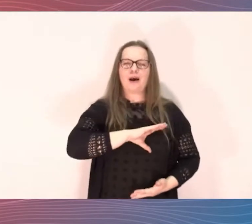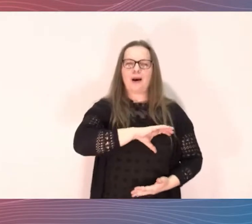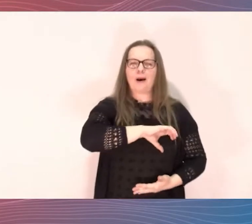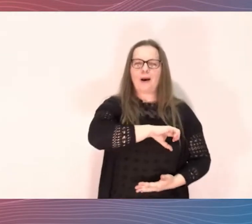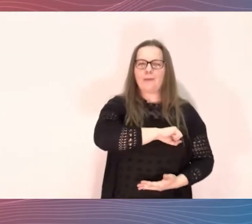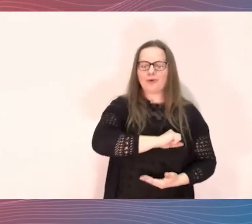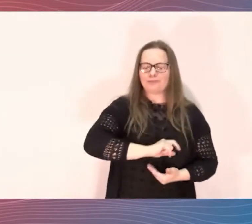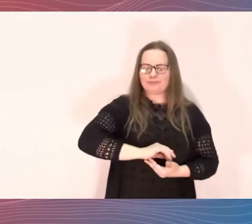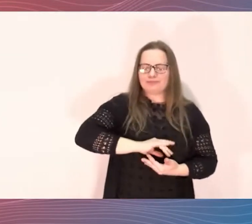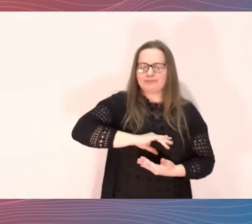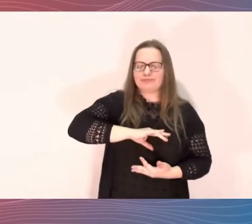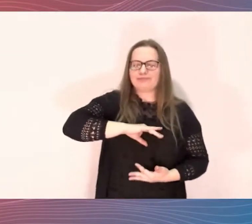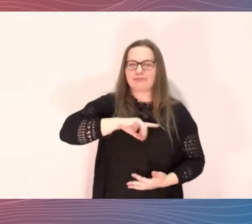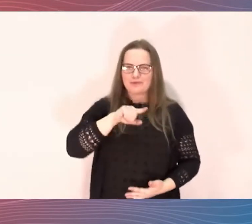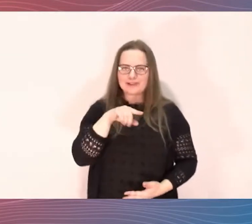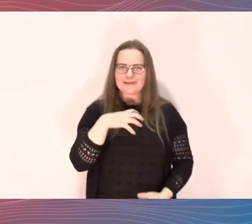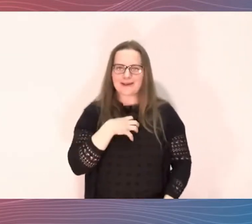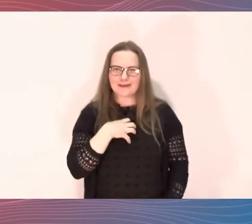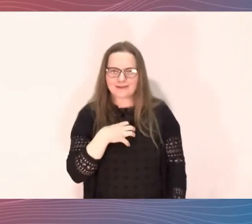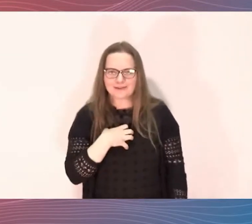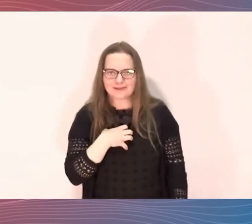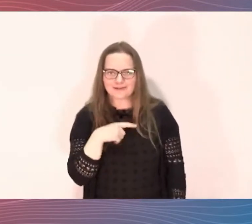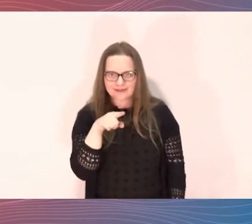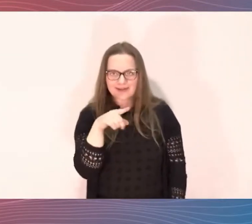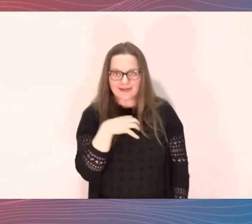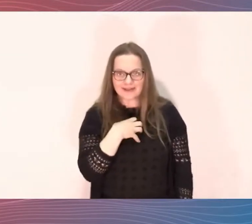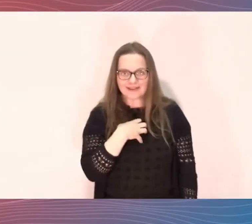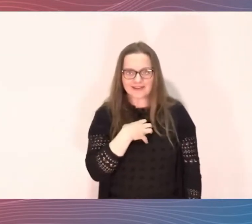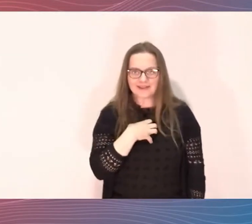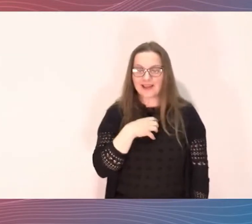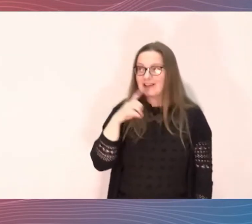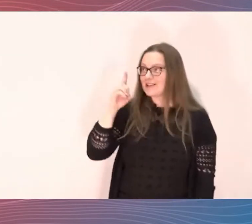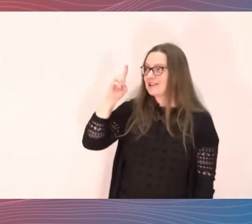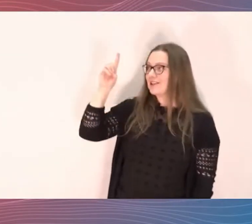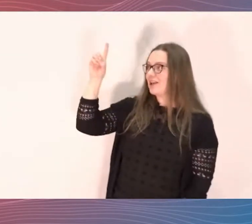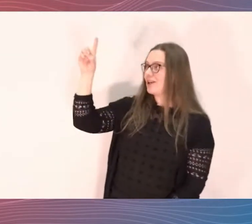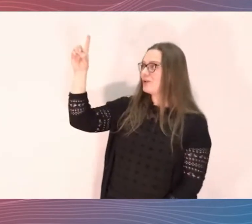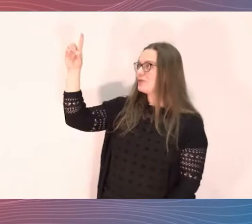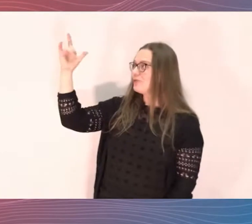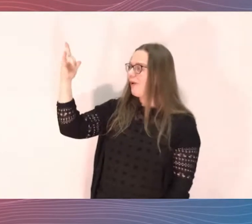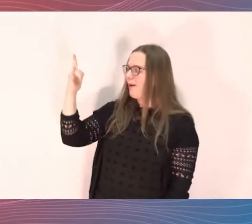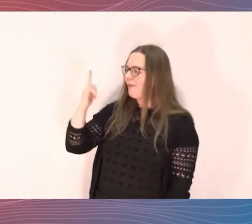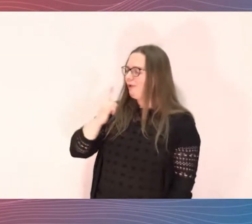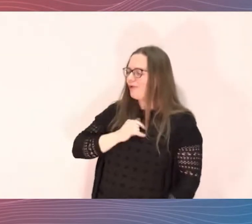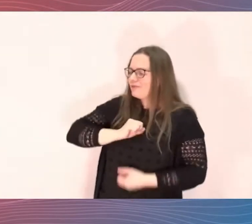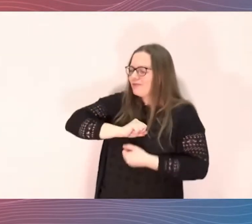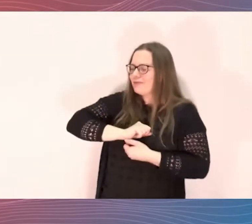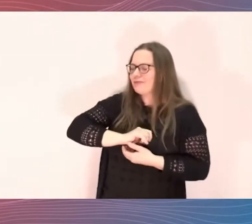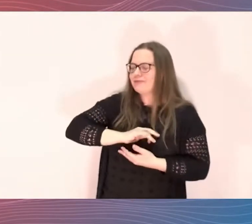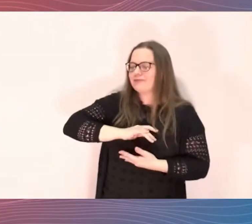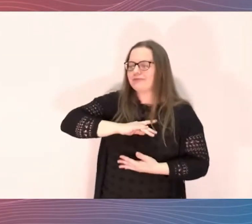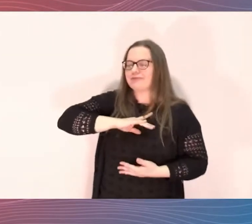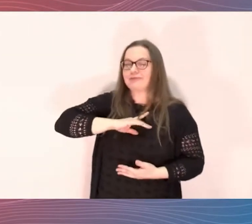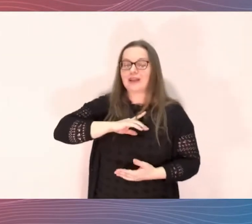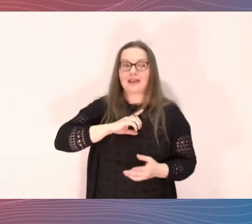foi restaurado, não foi? E o seu amor por Deus aumentou em muitas vezes? E o seu amor pelas